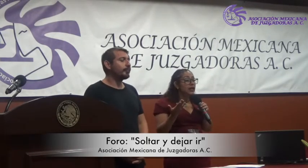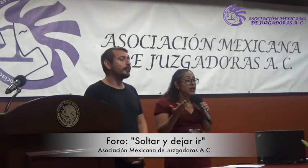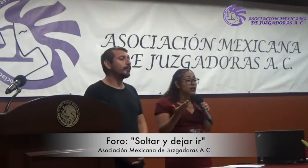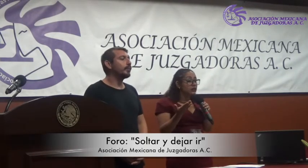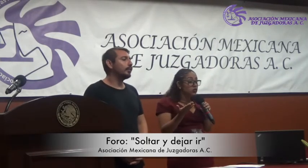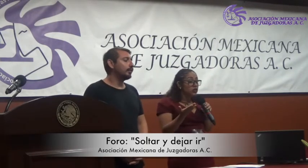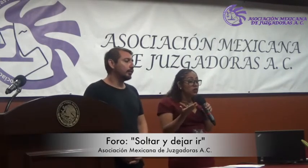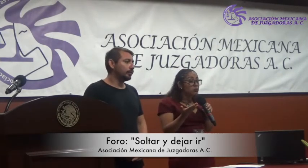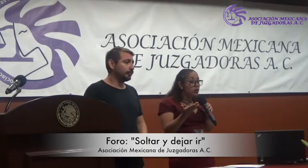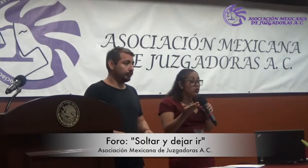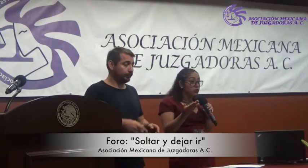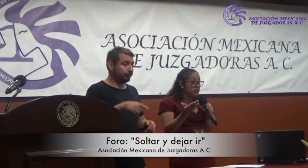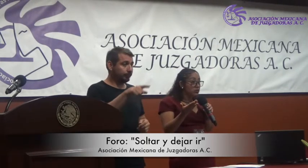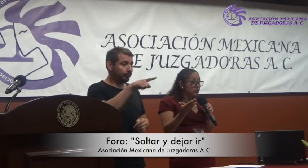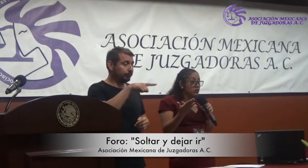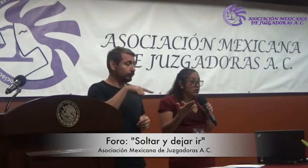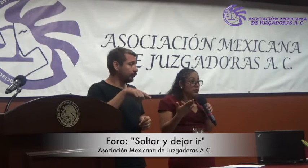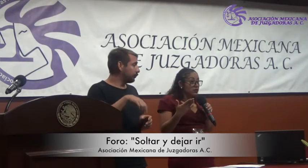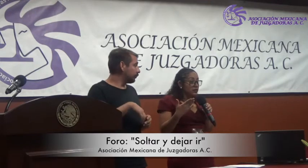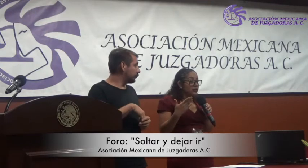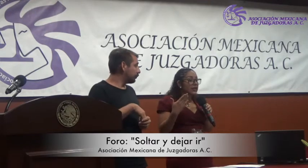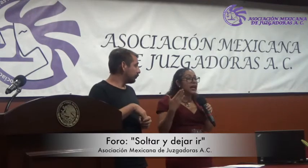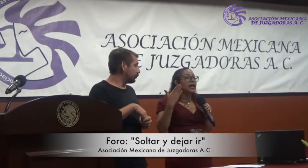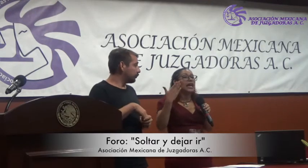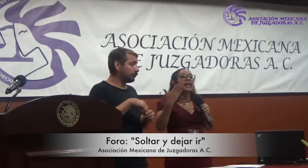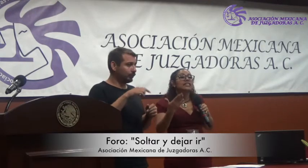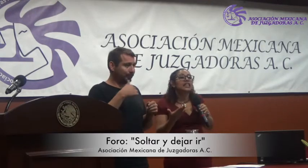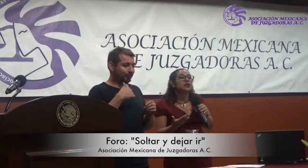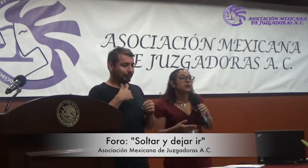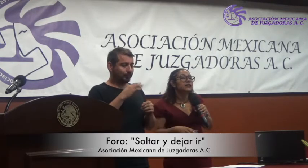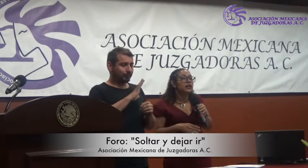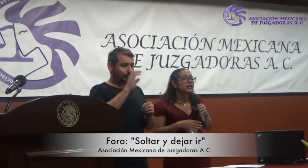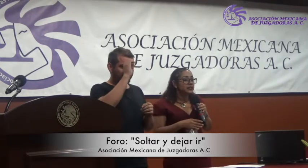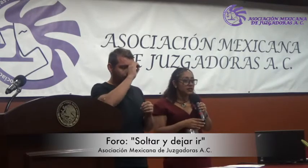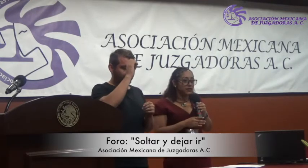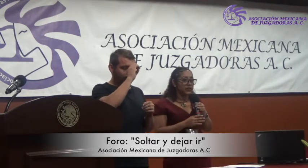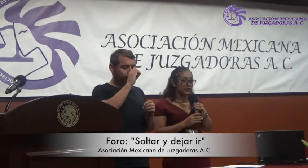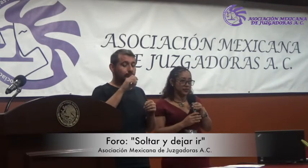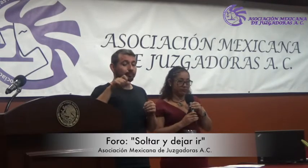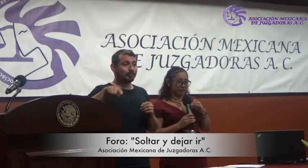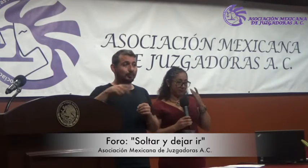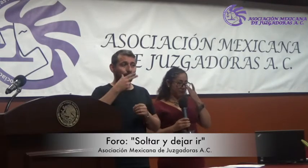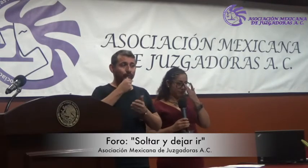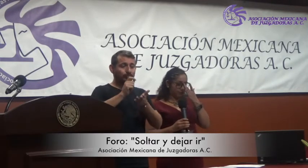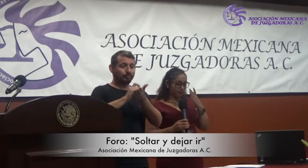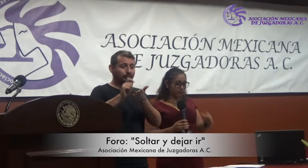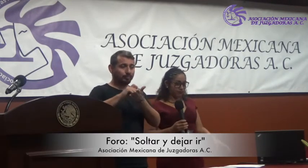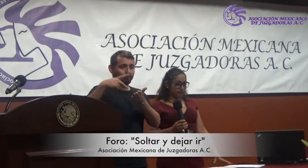Ahora quisiera escuchar un poco de qué les hace pensar esta reflexión.